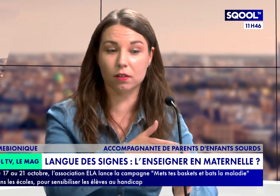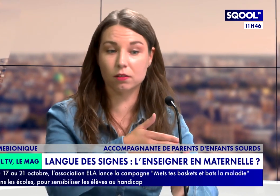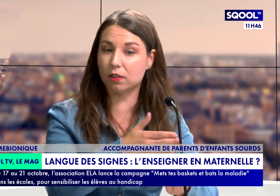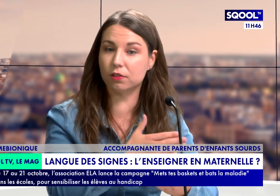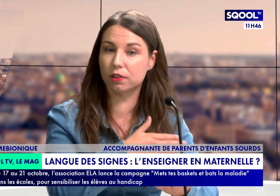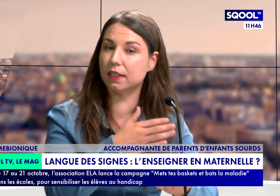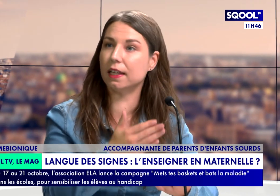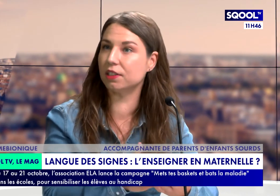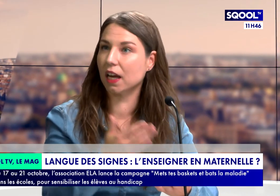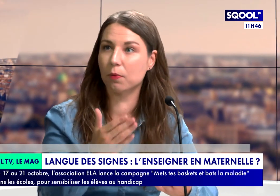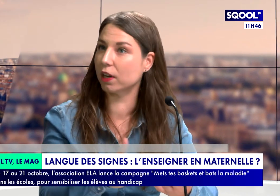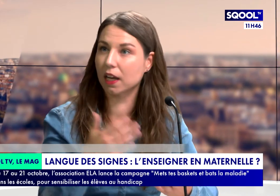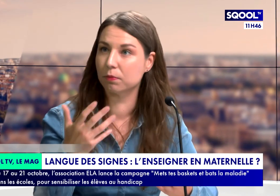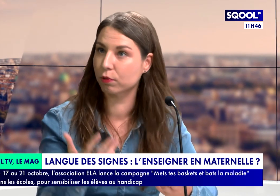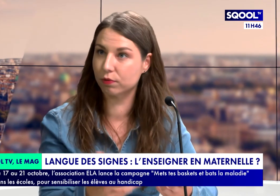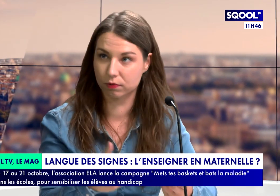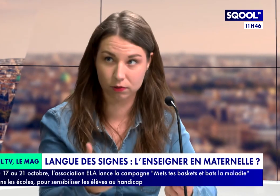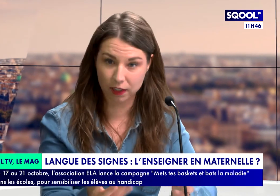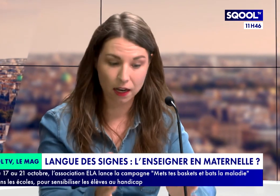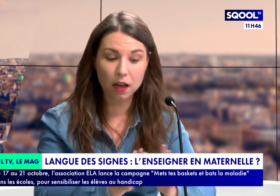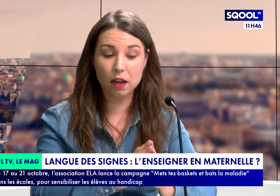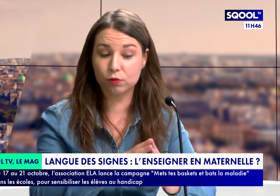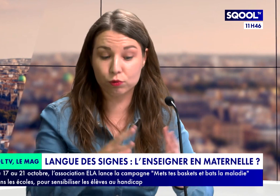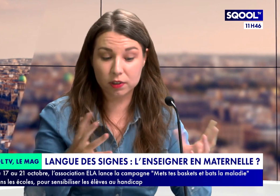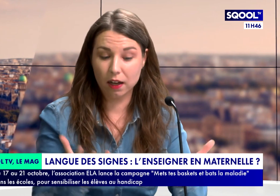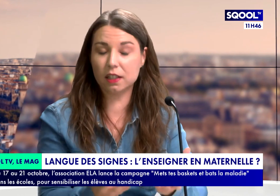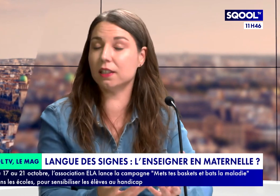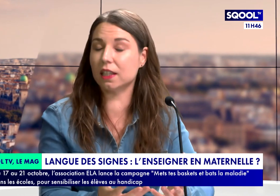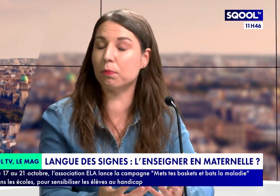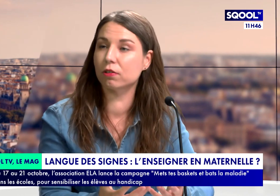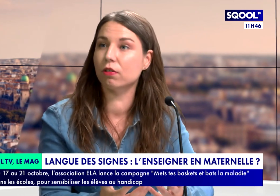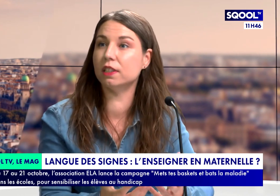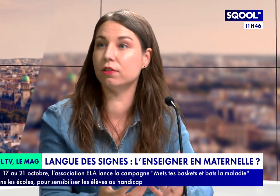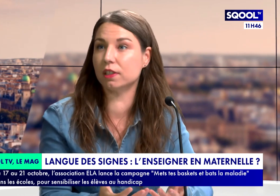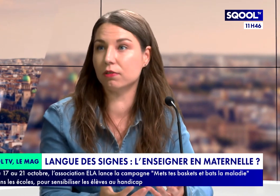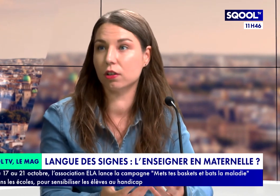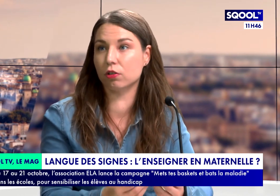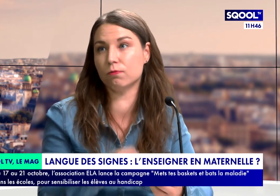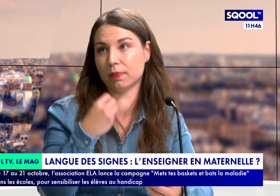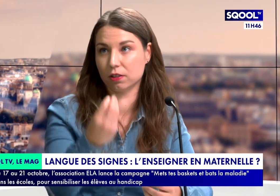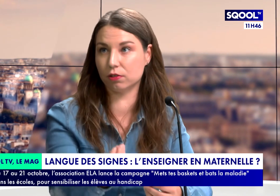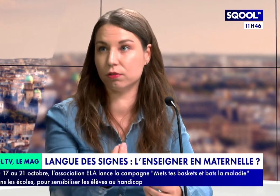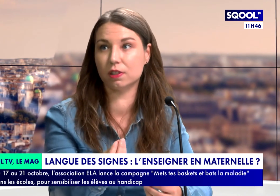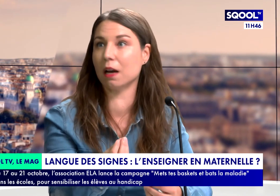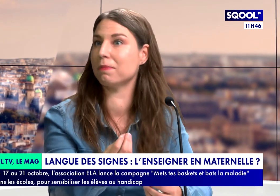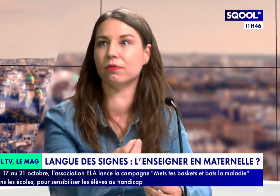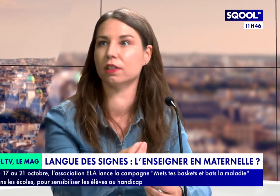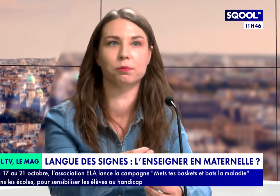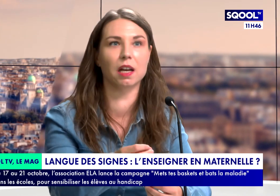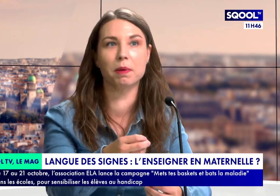La surdité légère, moyenne, profonde, totale. Donc, tout ça, c'est important aussi de savoir qu'une personne sourde n'a pas forcément la même